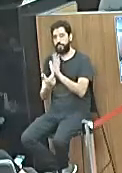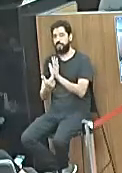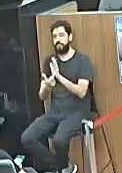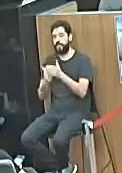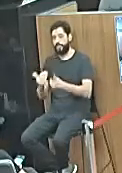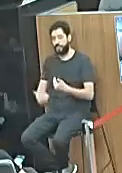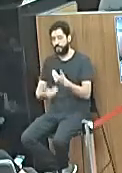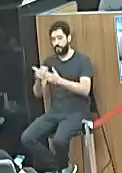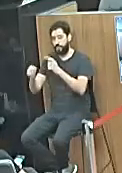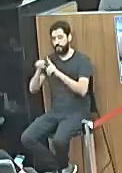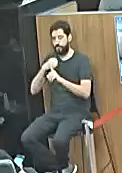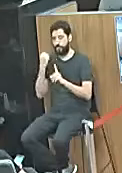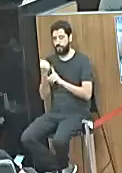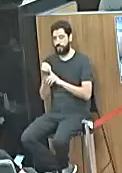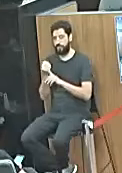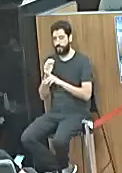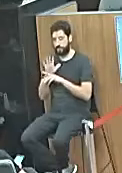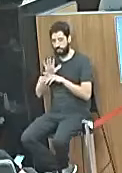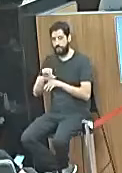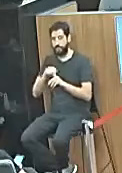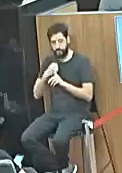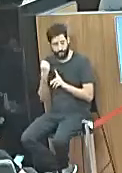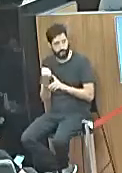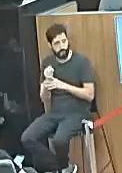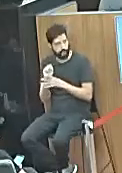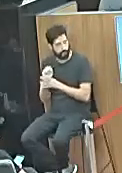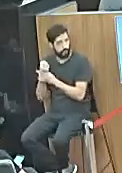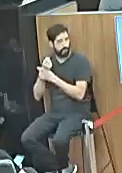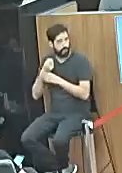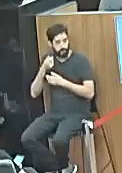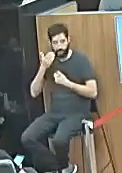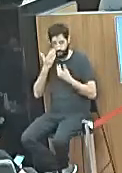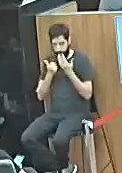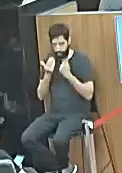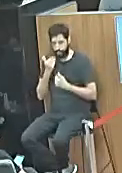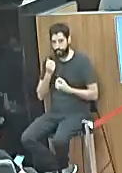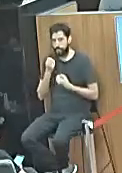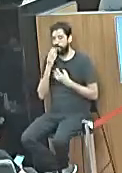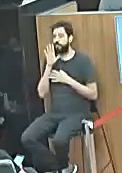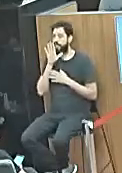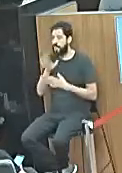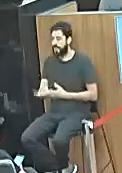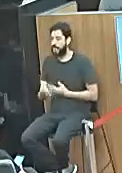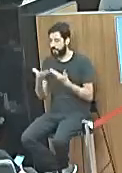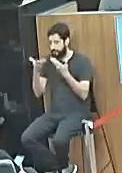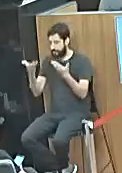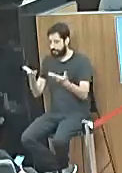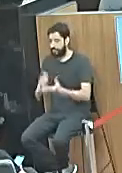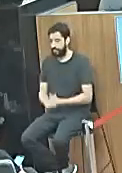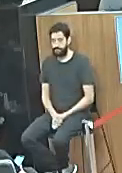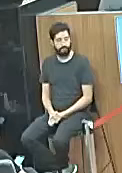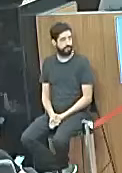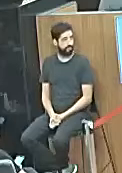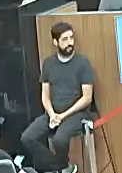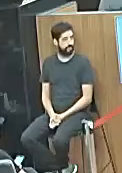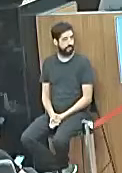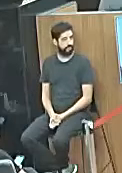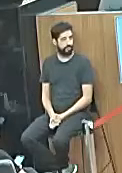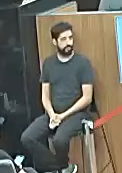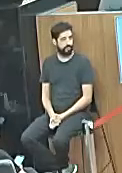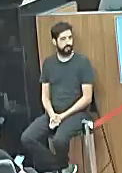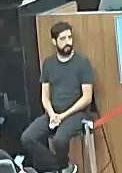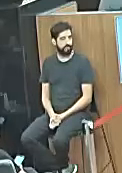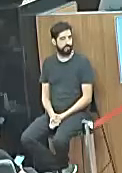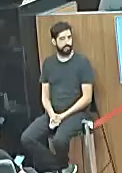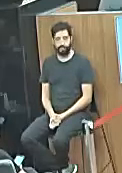desenvolvimento social assistência social segurança alimentar boa tarde pessoal gostei